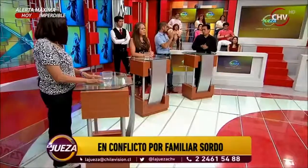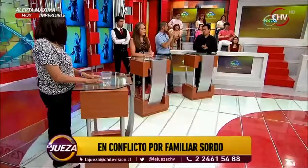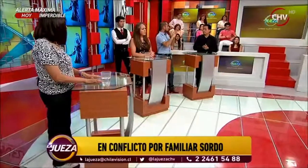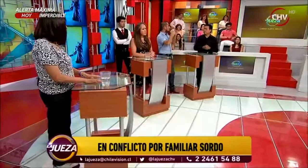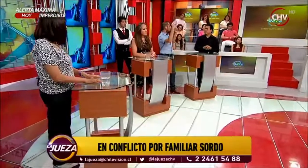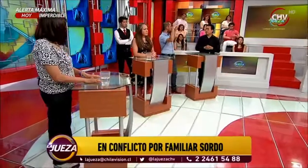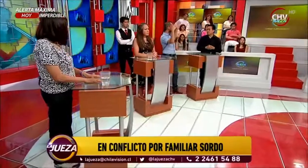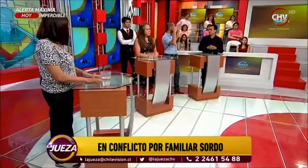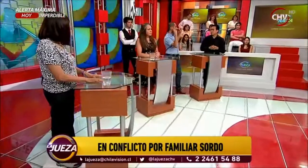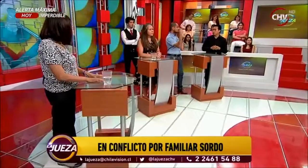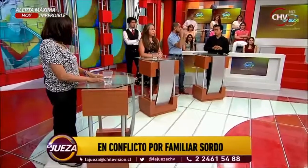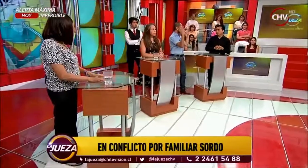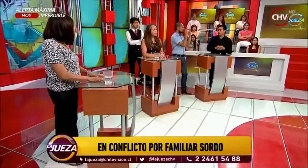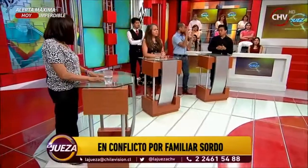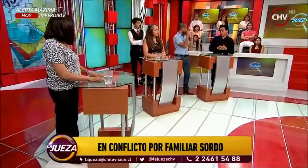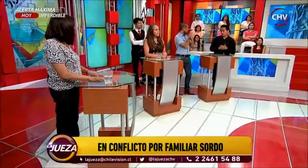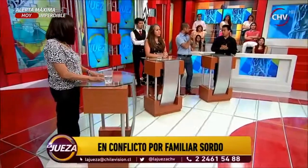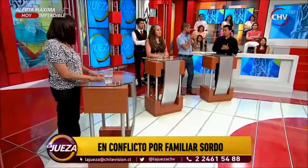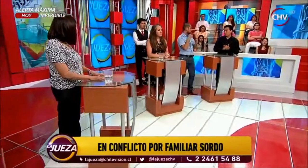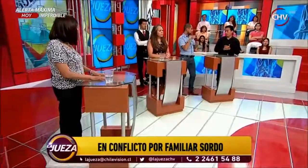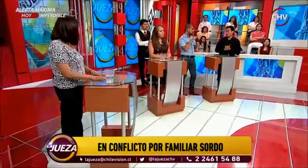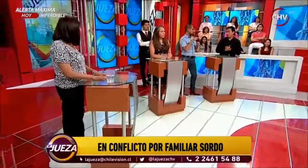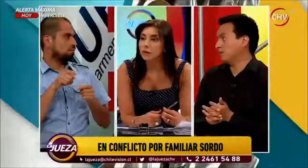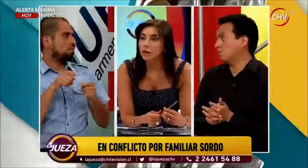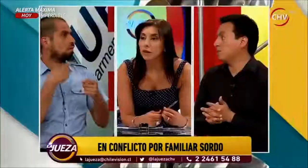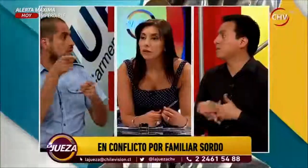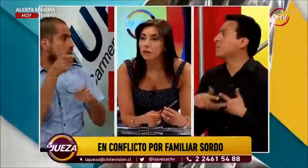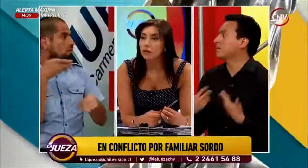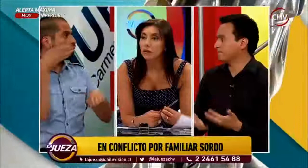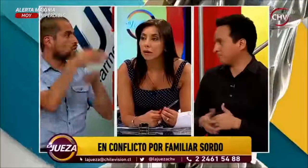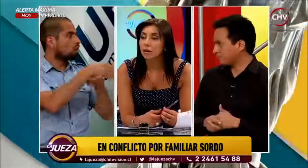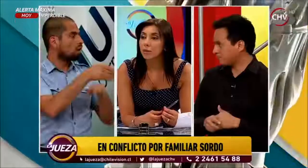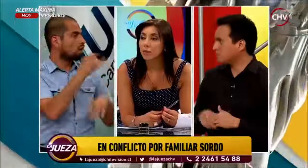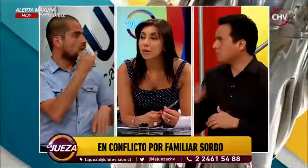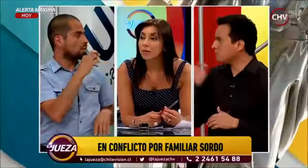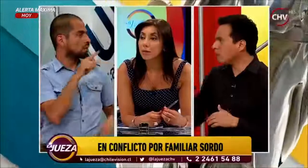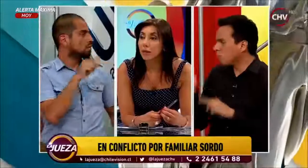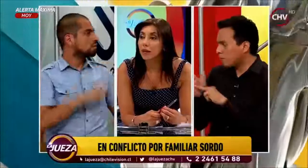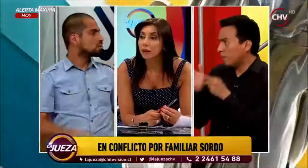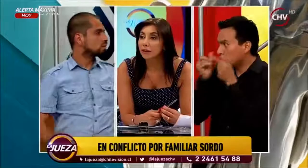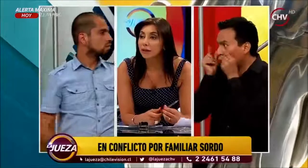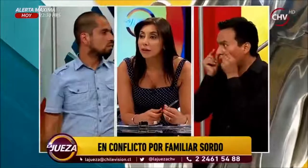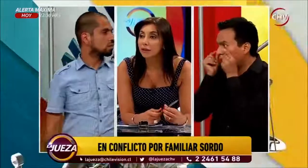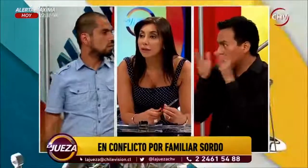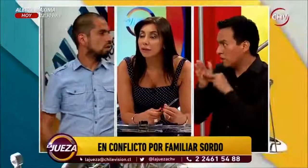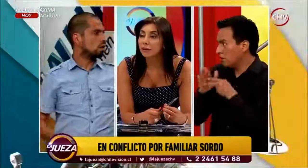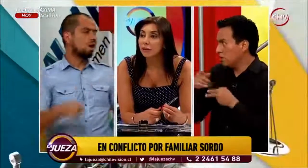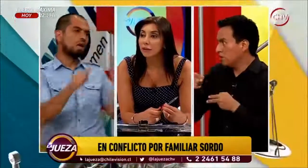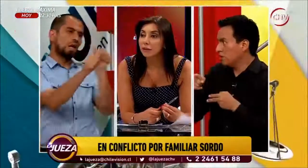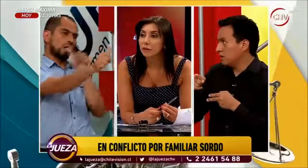muy bien de cerca, porque la luz también no le permite ver. ¿Tiene problemas visuales?